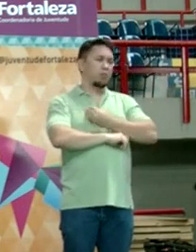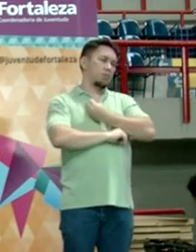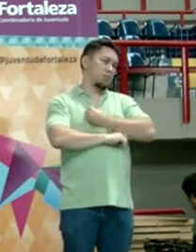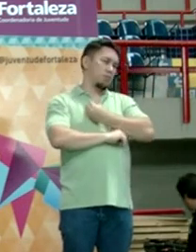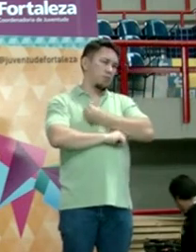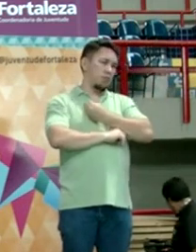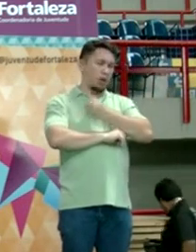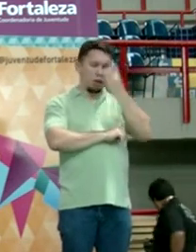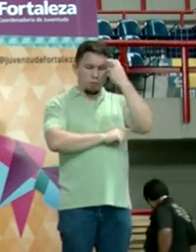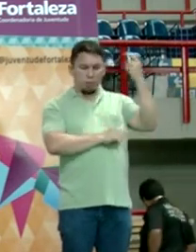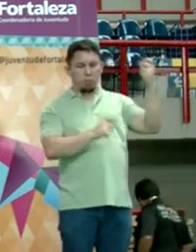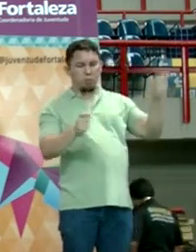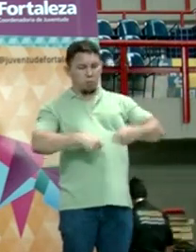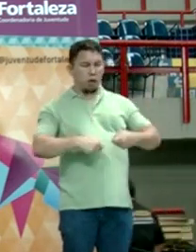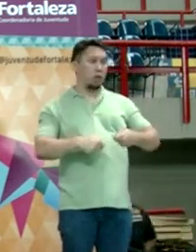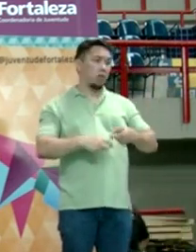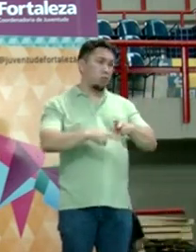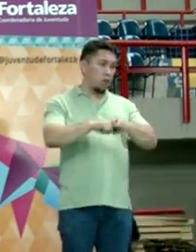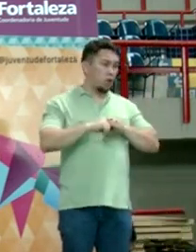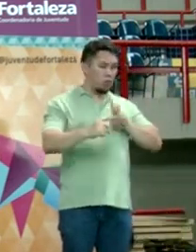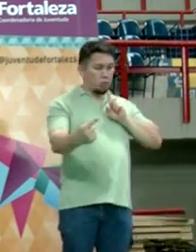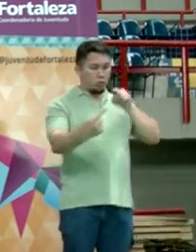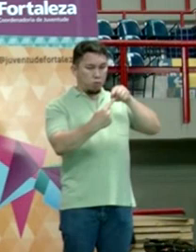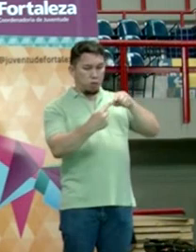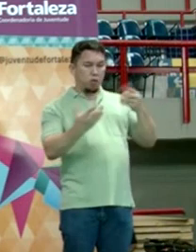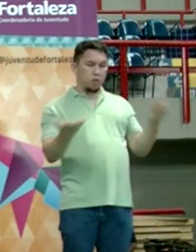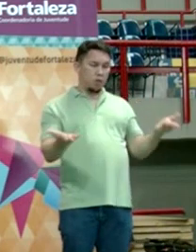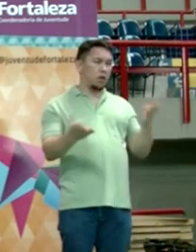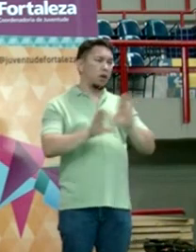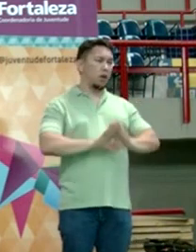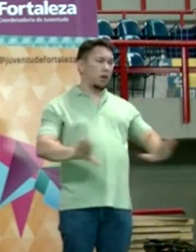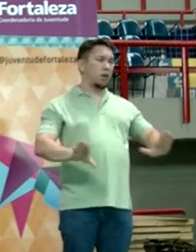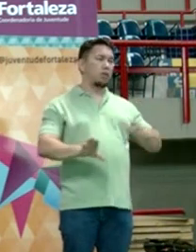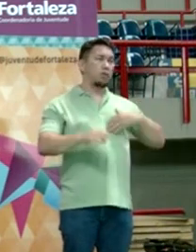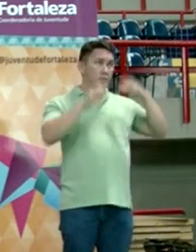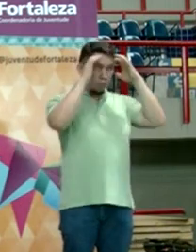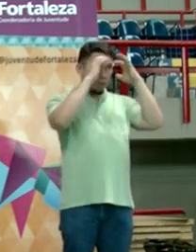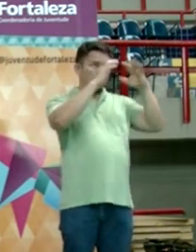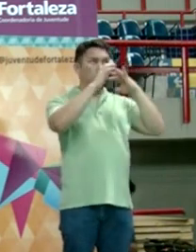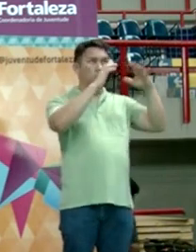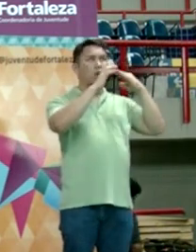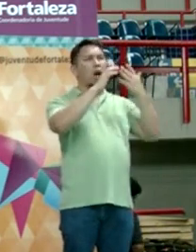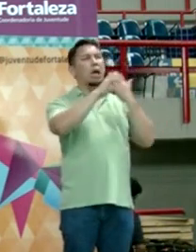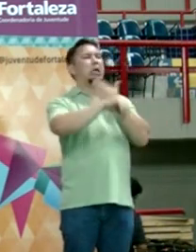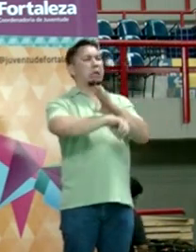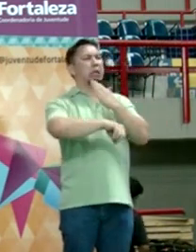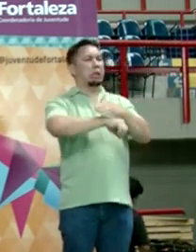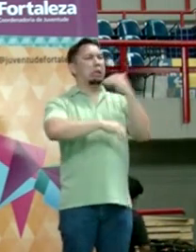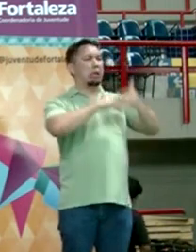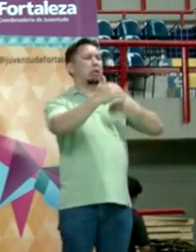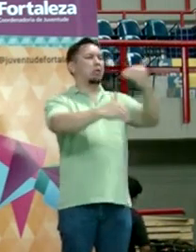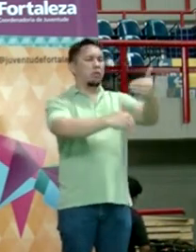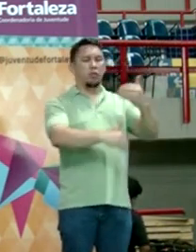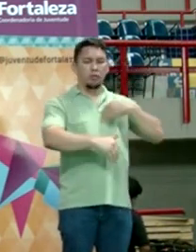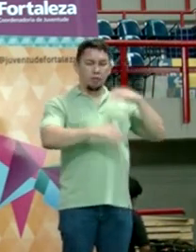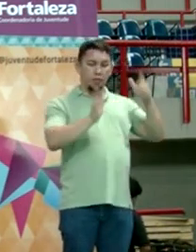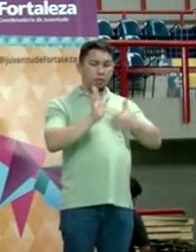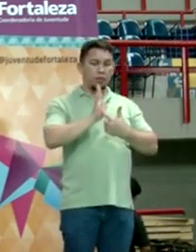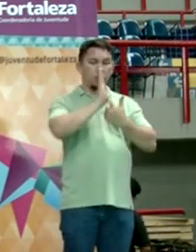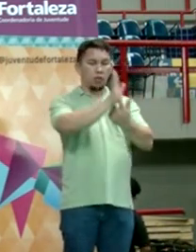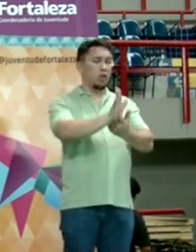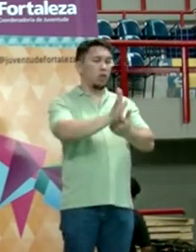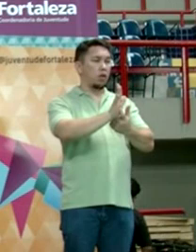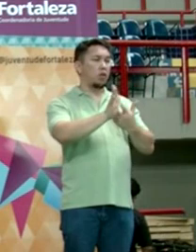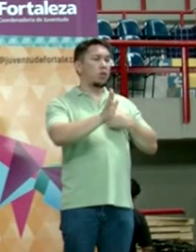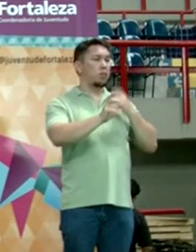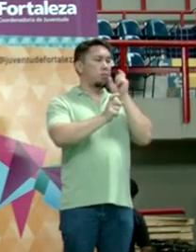a nossa inteligência. Então nosso objetivo é esse: trabalhar o nosso cérebro. Então vamos lá. Eu vou mostrar uma